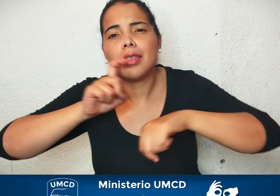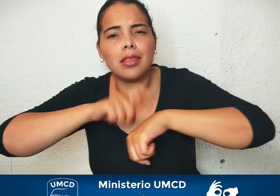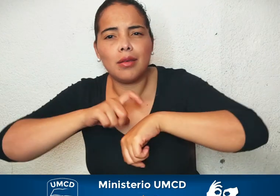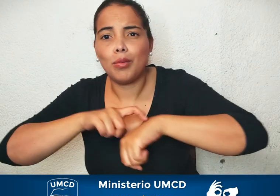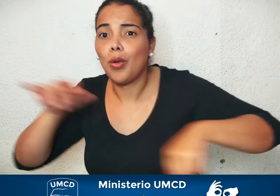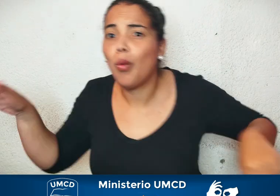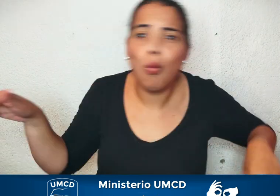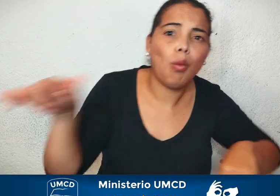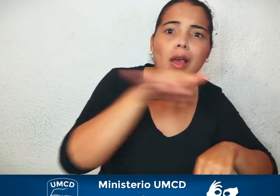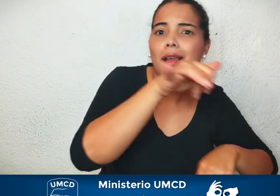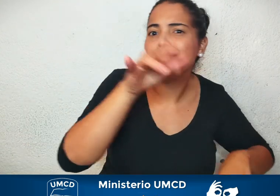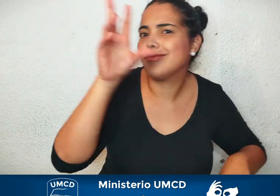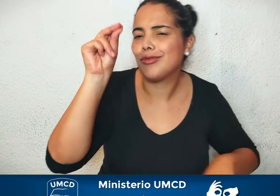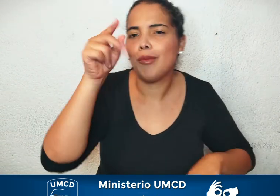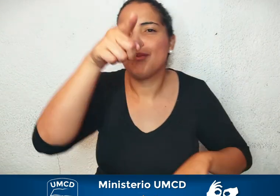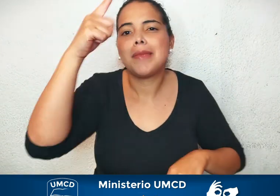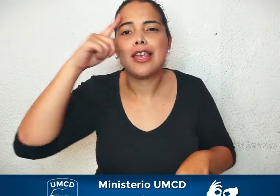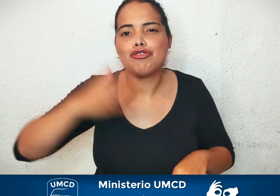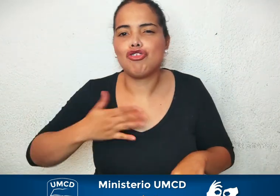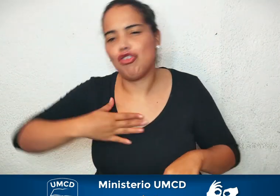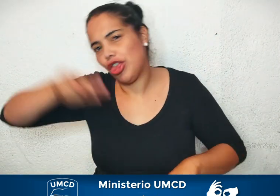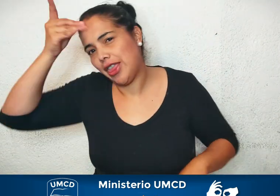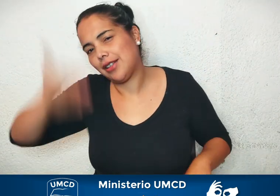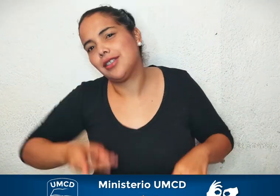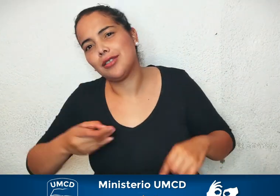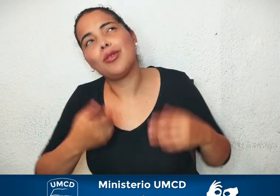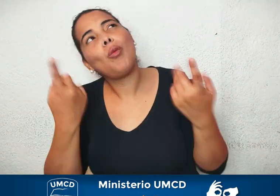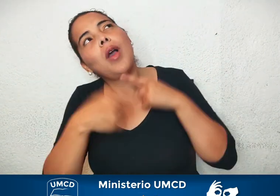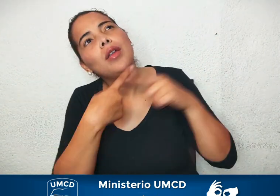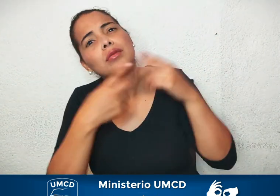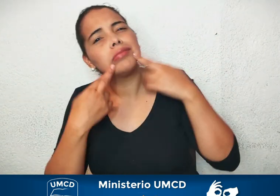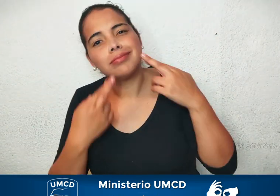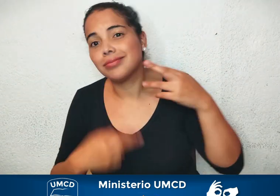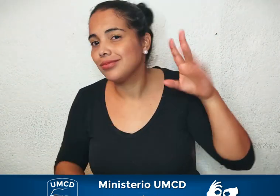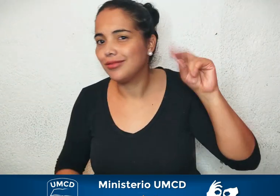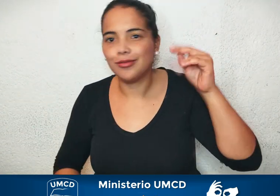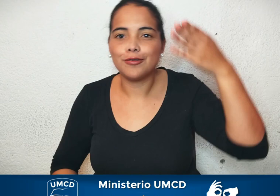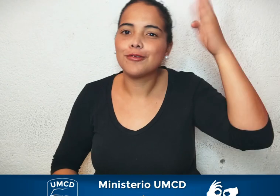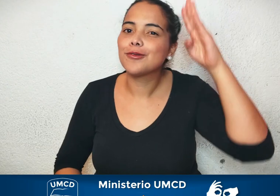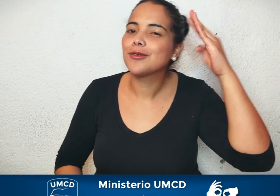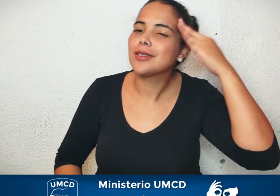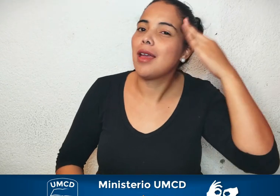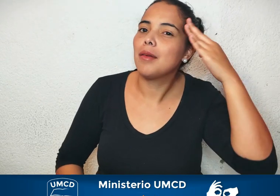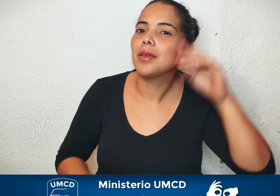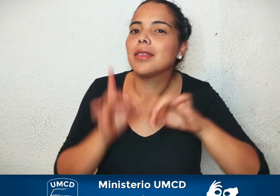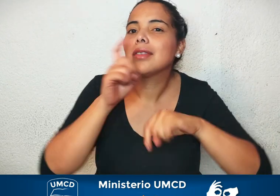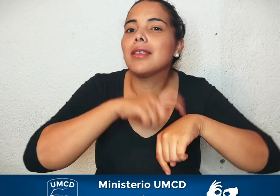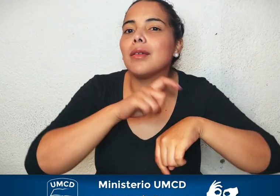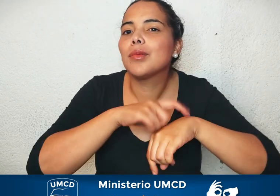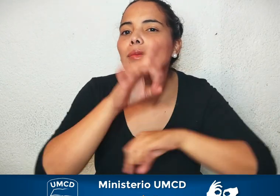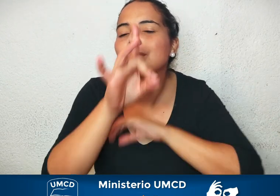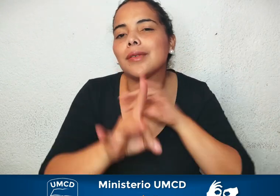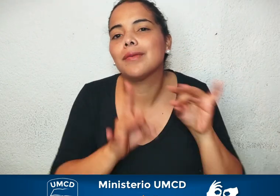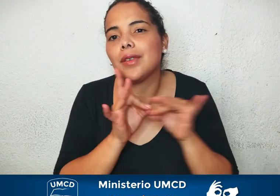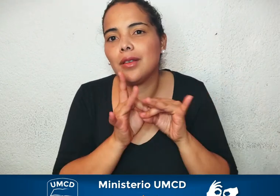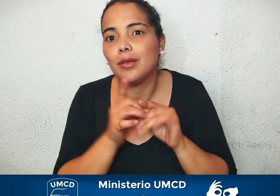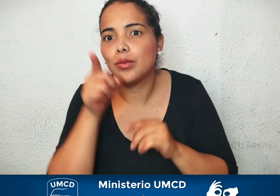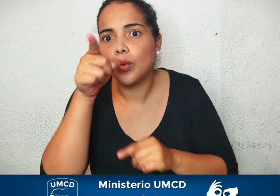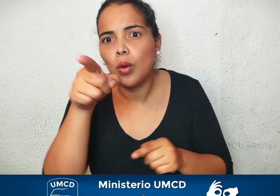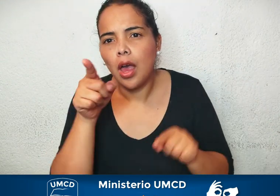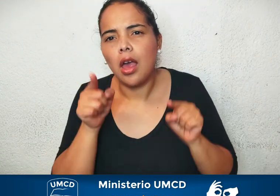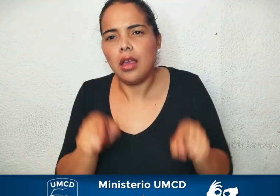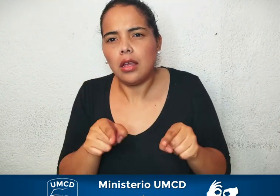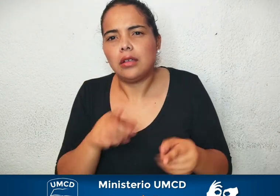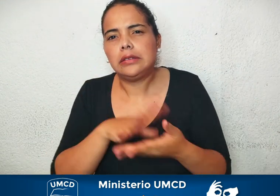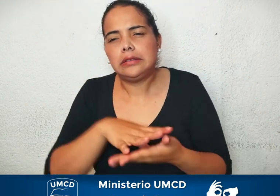Isaías que sus caminos no son nuestros caminos y sus pensamientos no son nuestros pensamientos. Y es